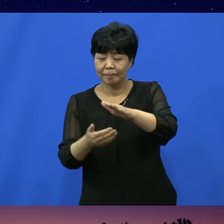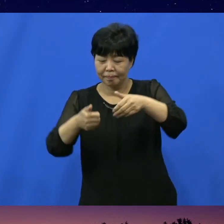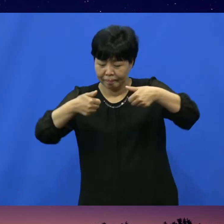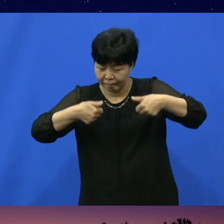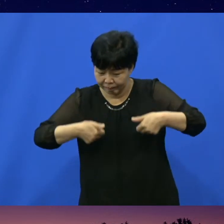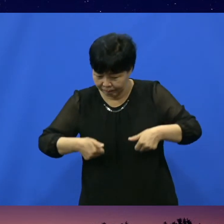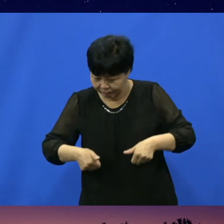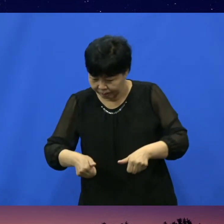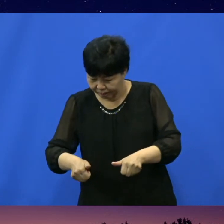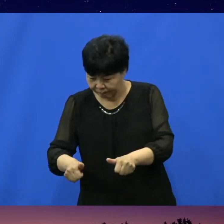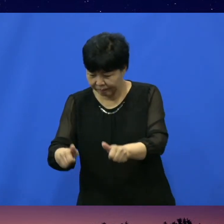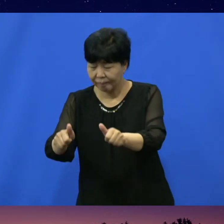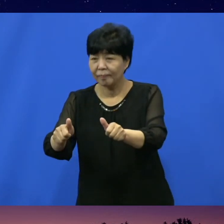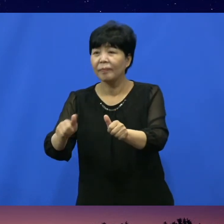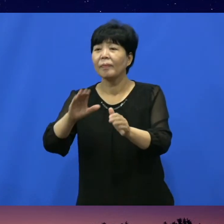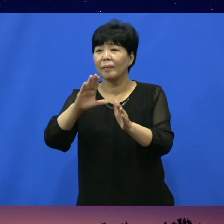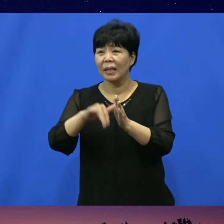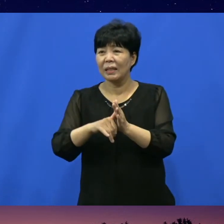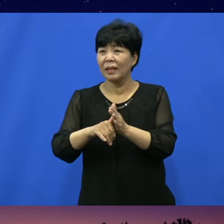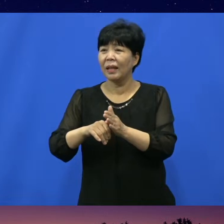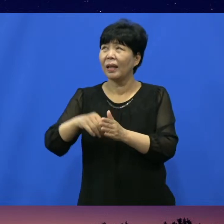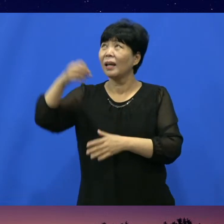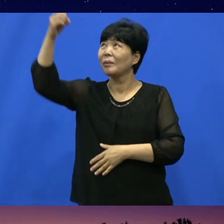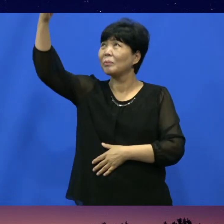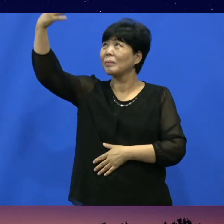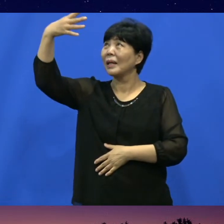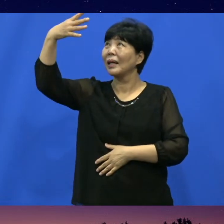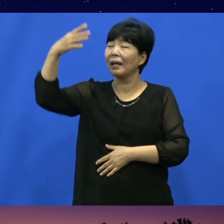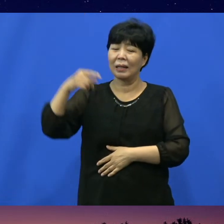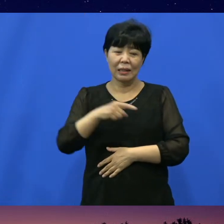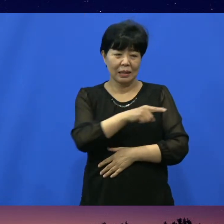이는 내 사랑하는 아들이요, 내 사랑하는 아들이요.